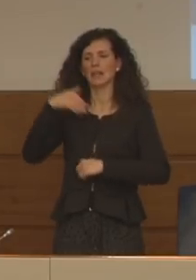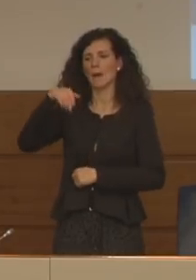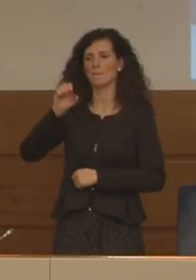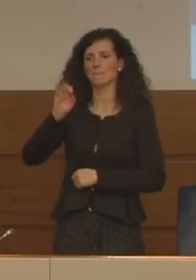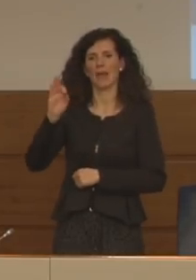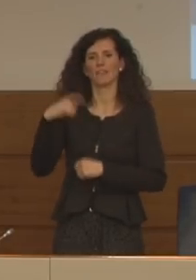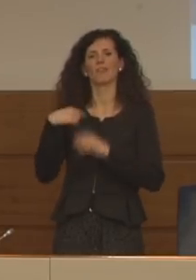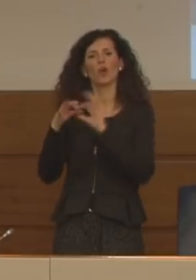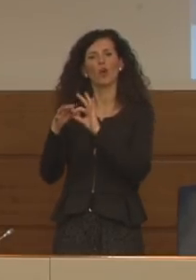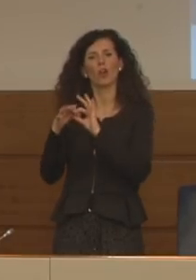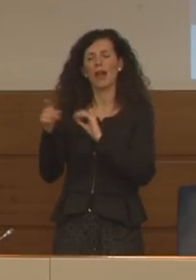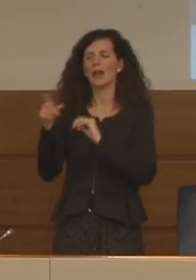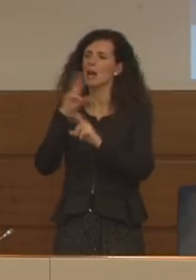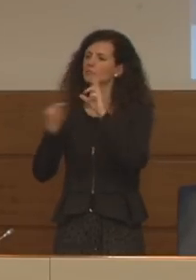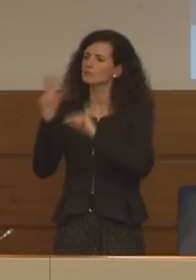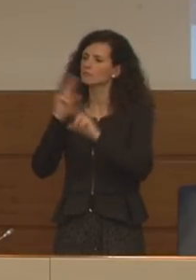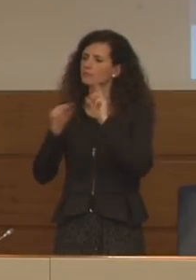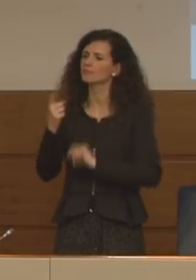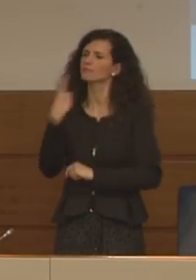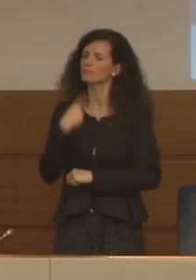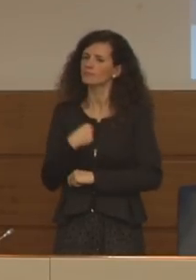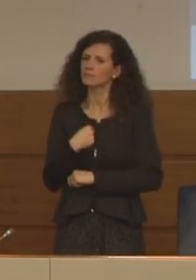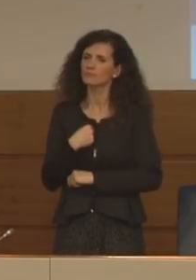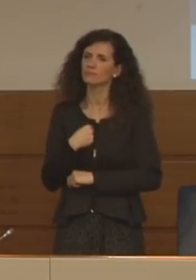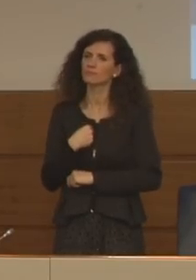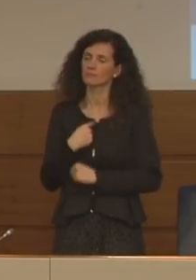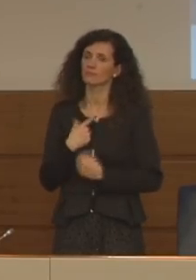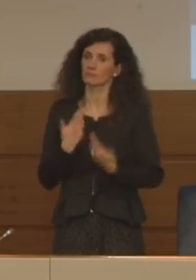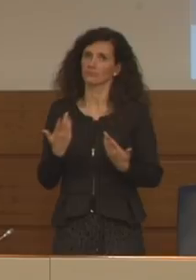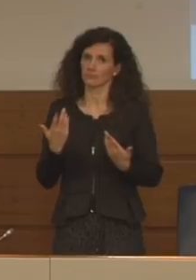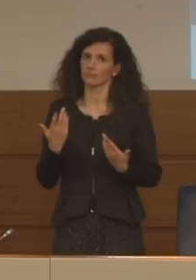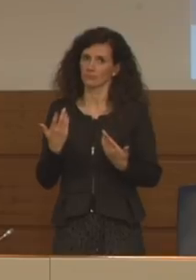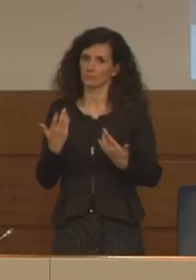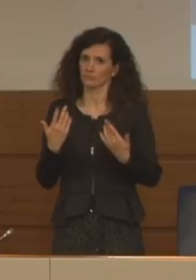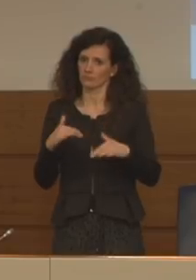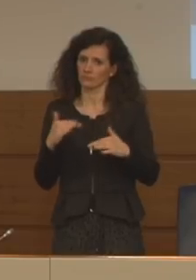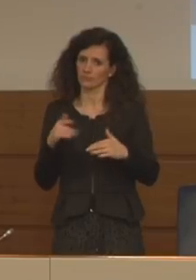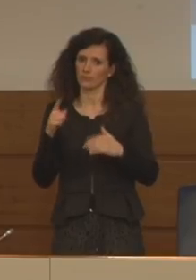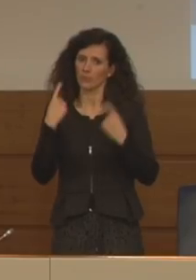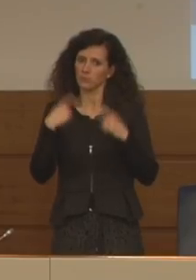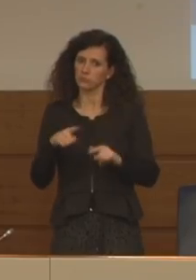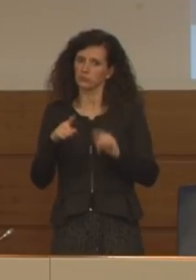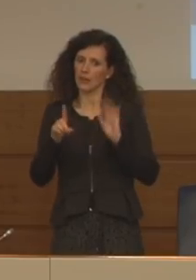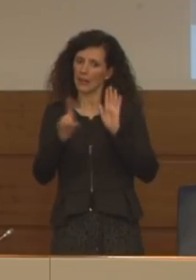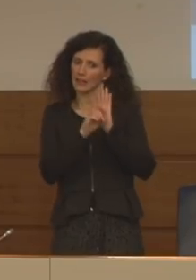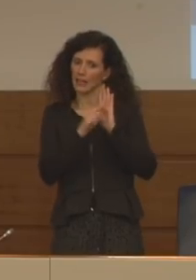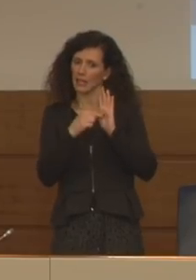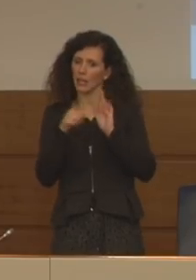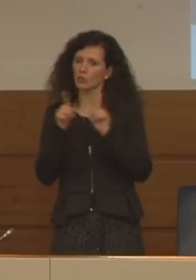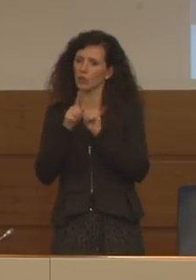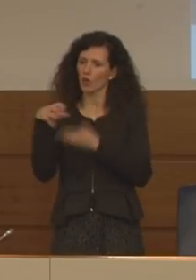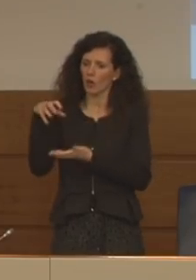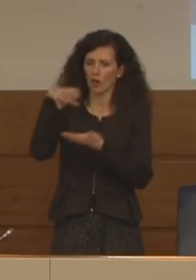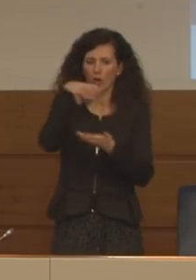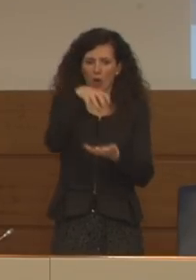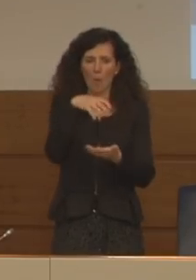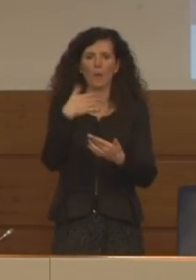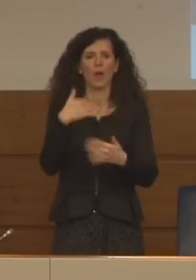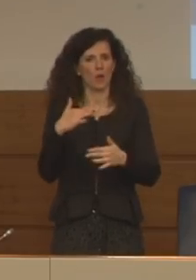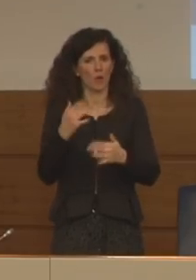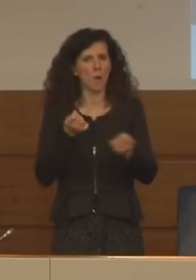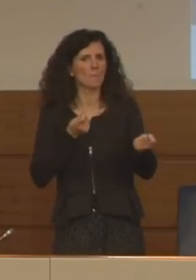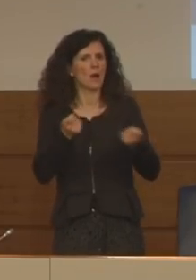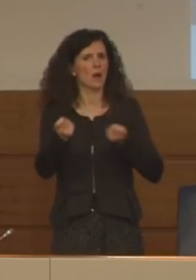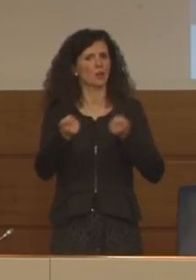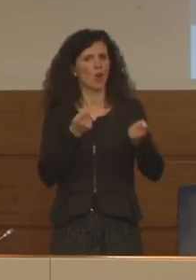che appunto mi diceva che è una quasi una manovra di finanza pubblica quindi ci sono tutti i vari aspetti